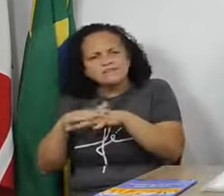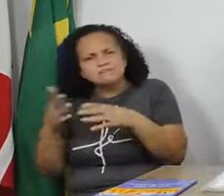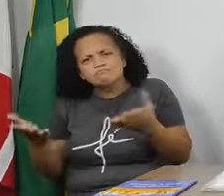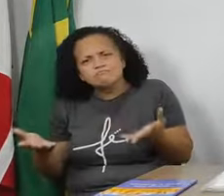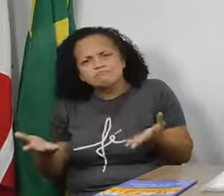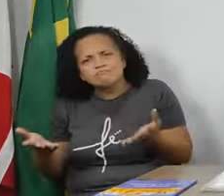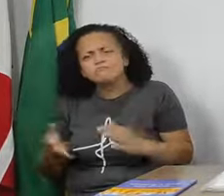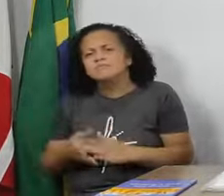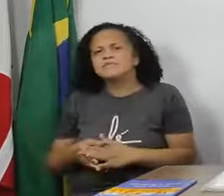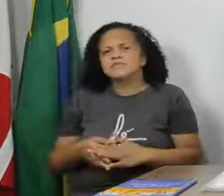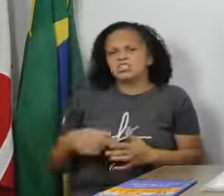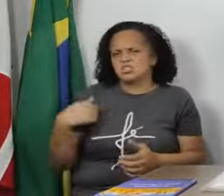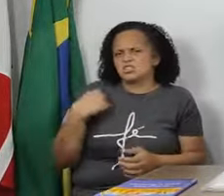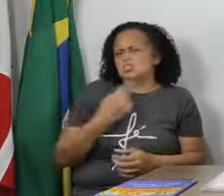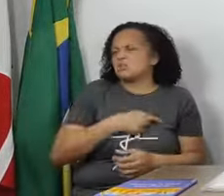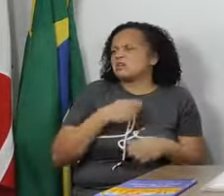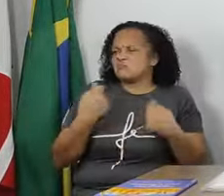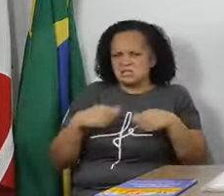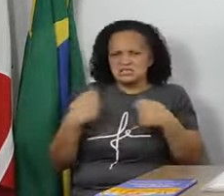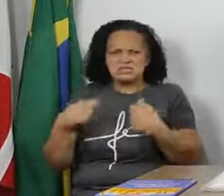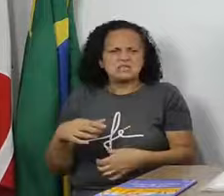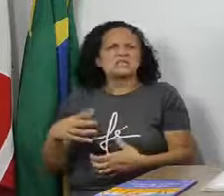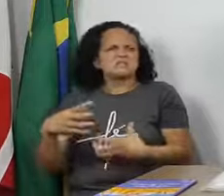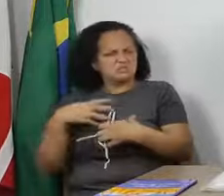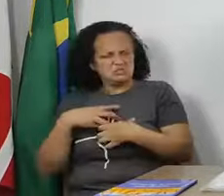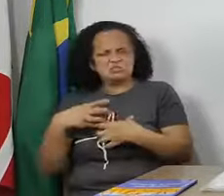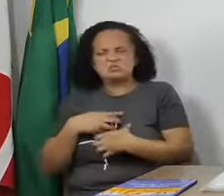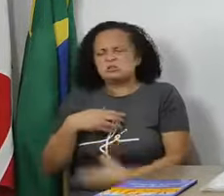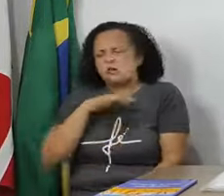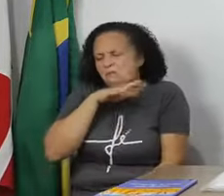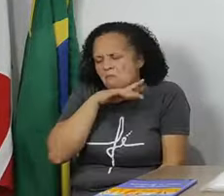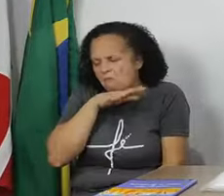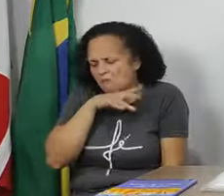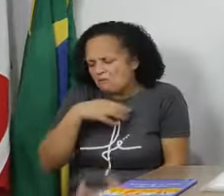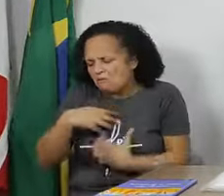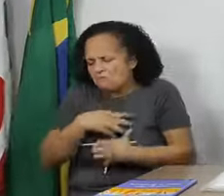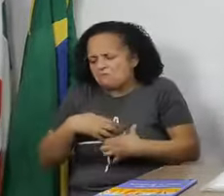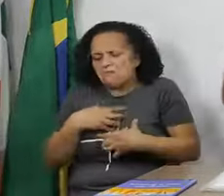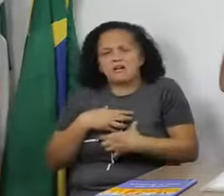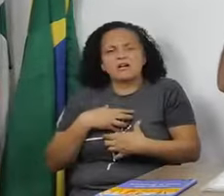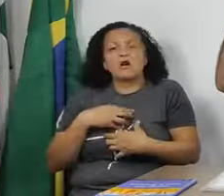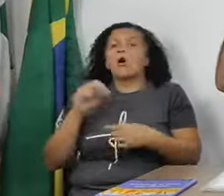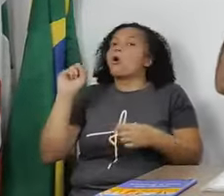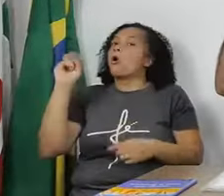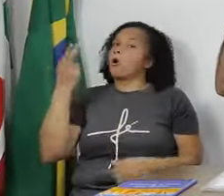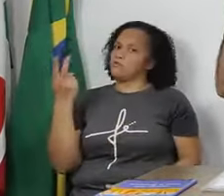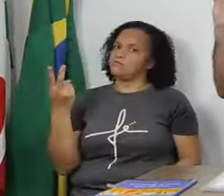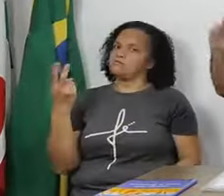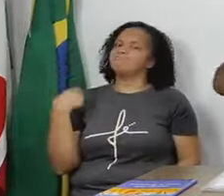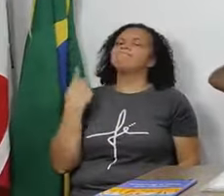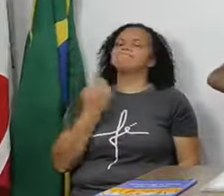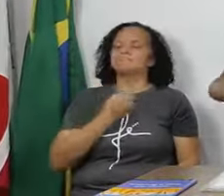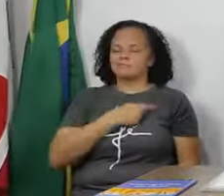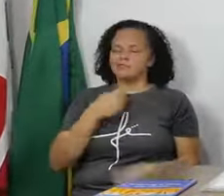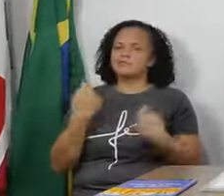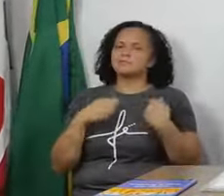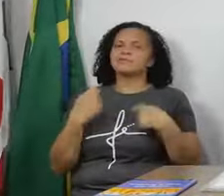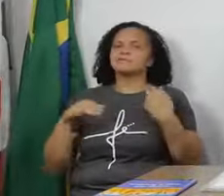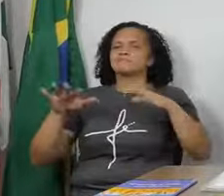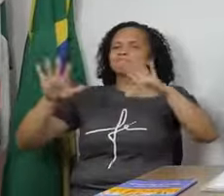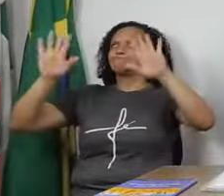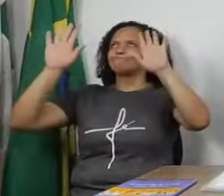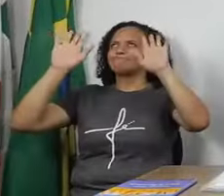sentimento? Nos entregar a ele? Nos deixar dominar por ele? Ou levantar as nossas mãos,